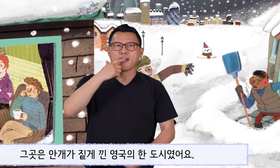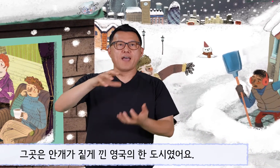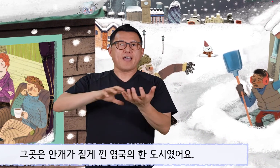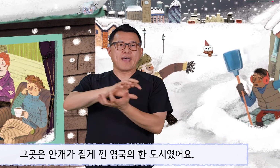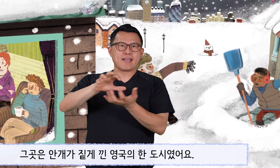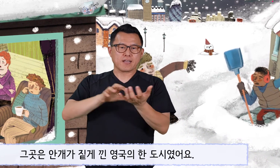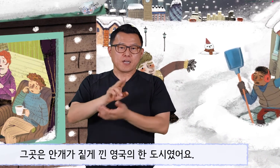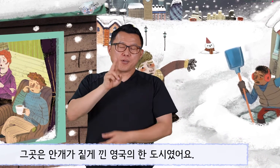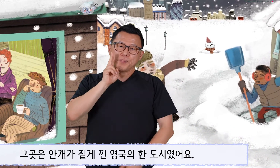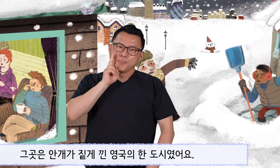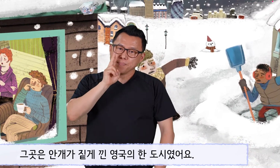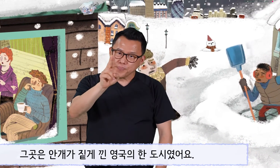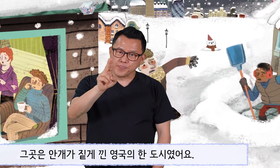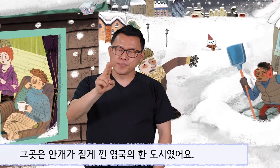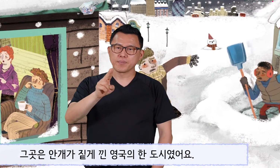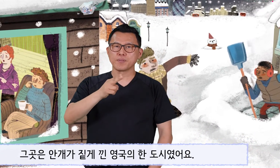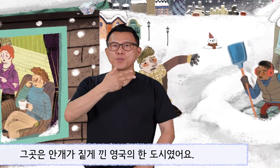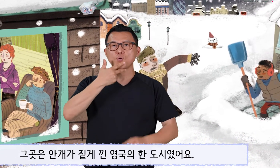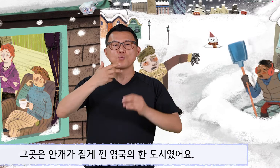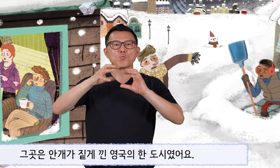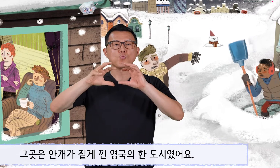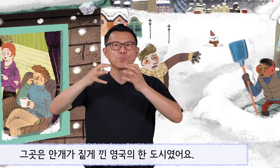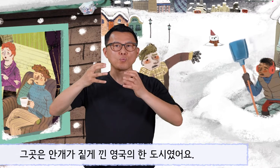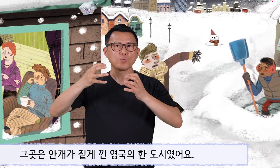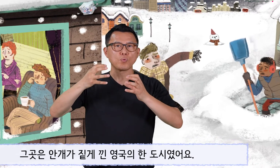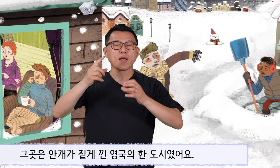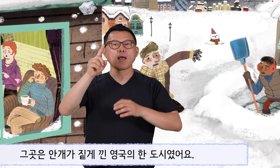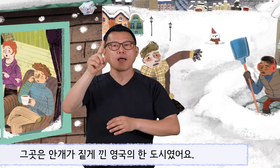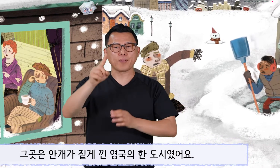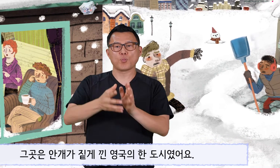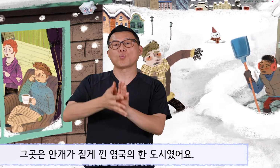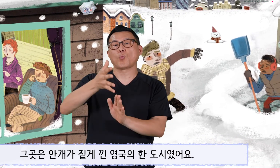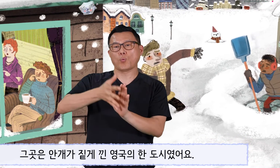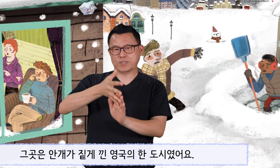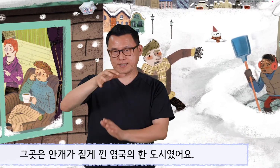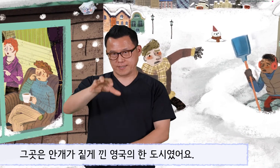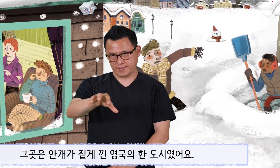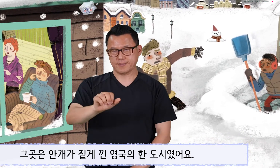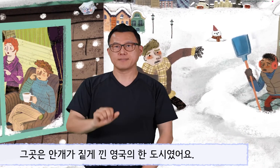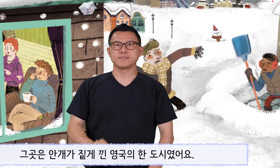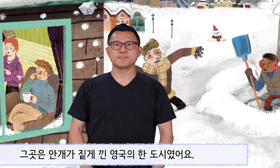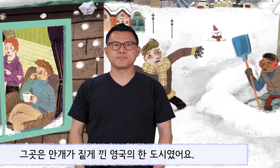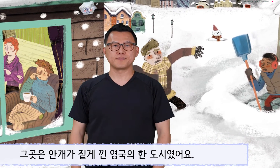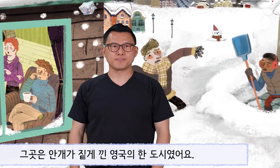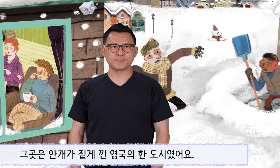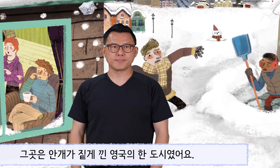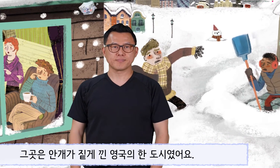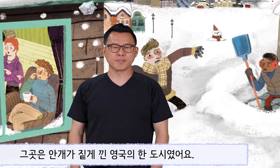그곳은 안개가 짙게 낀 영국의 한 도시였어요.